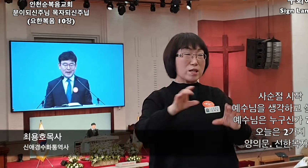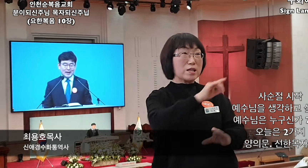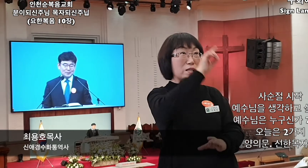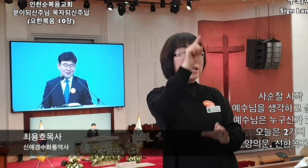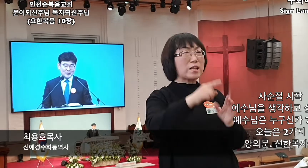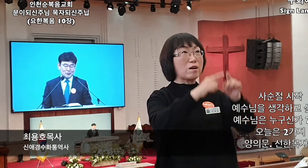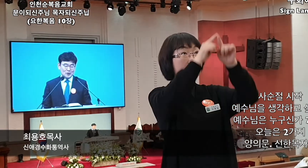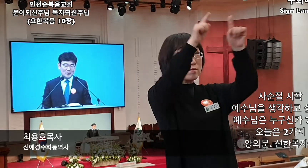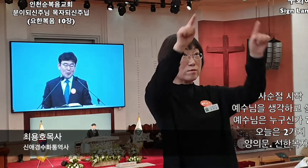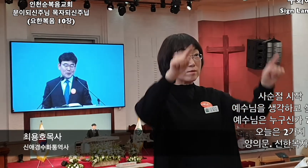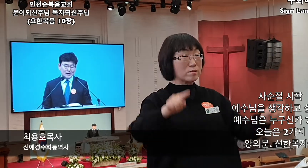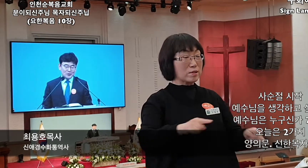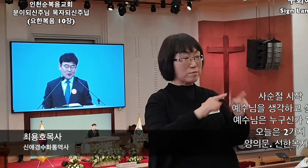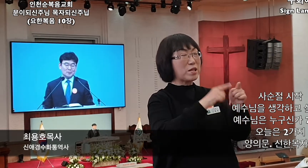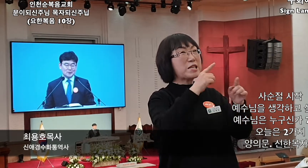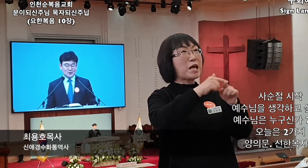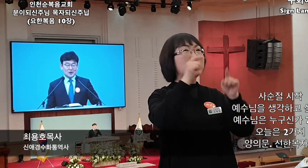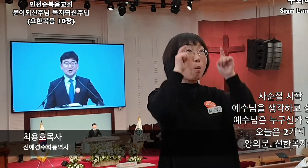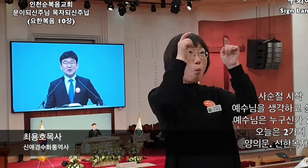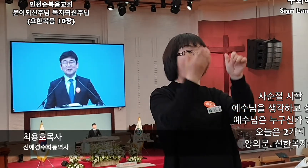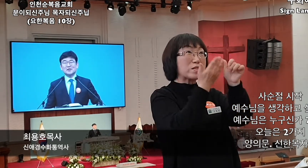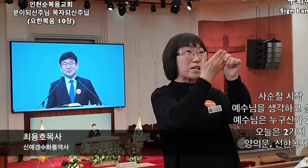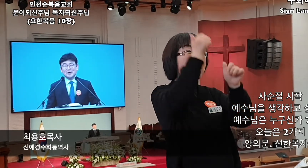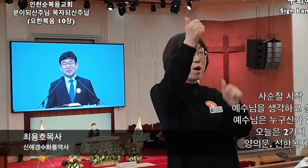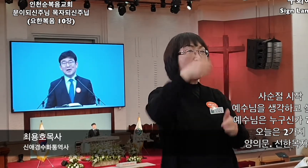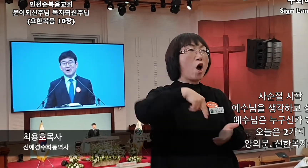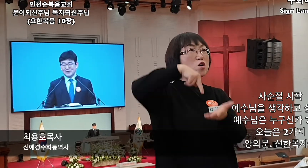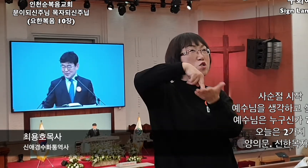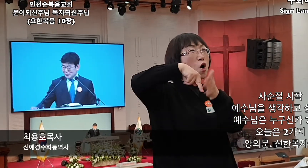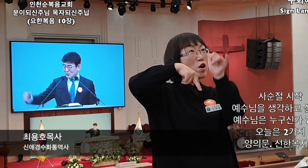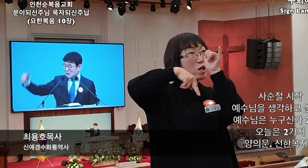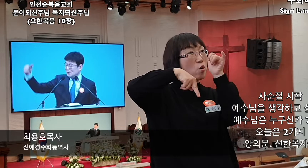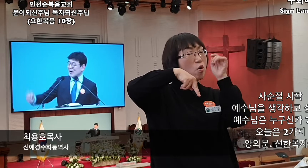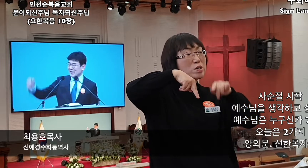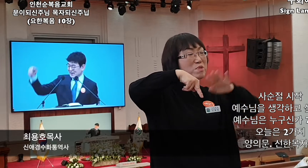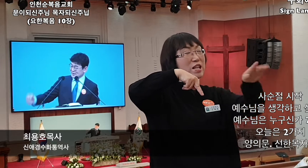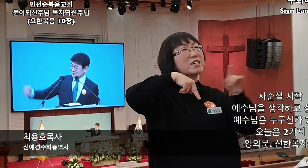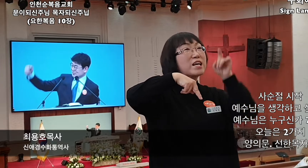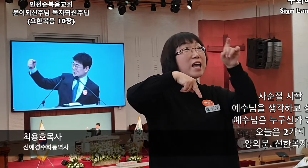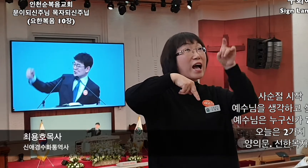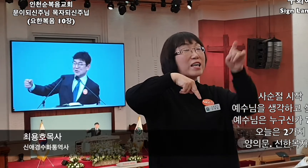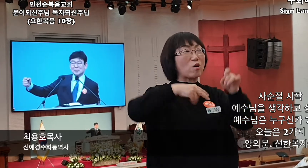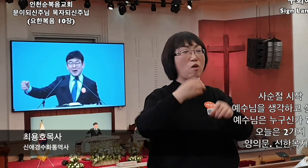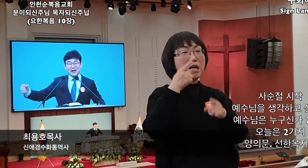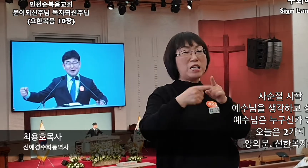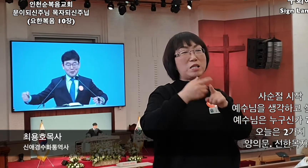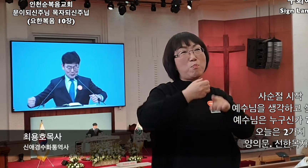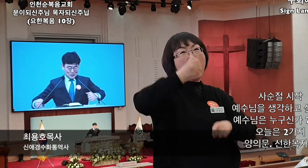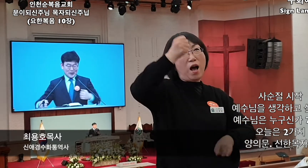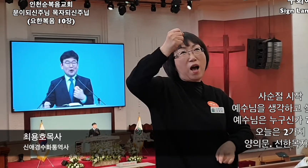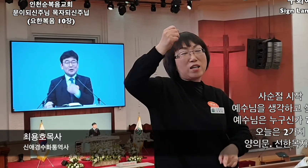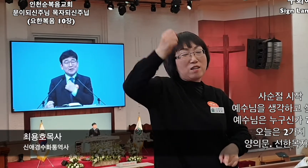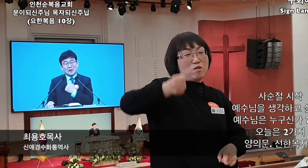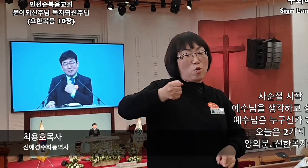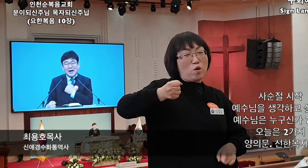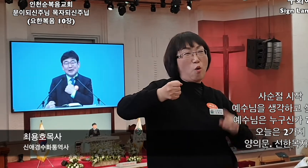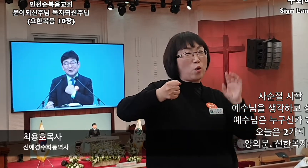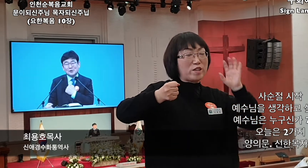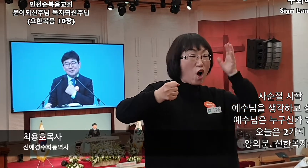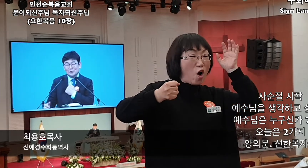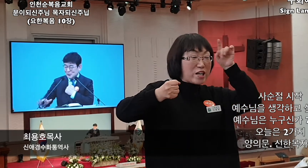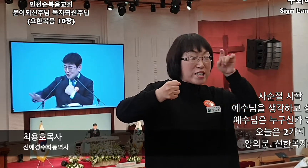중에 하나가 예수님이 목자처럼 서 있는 그림들입니다. 뭐 지팡이, 멋진 지팡이하고 또 이렇게 어린 양